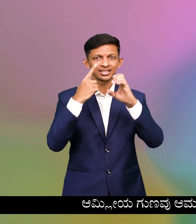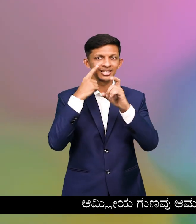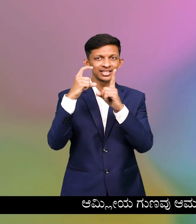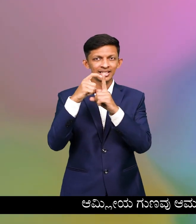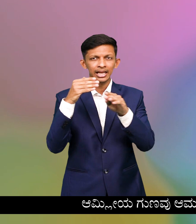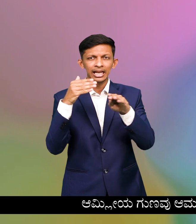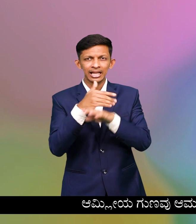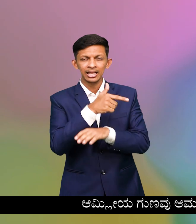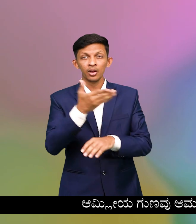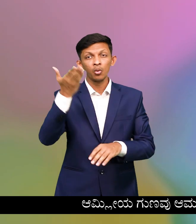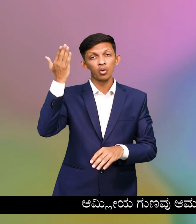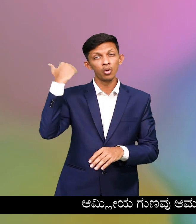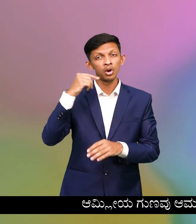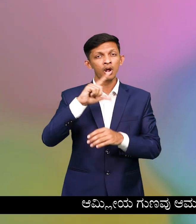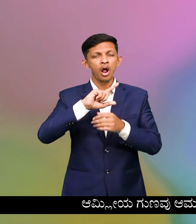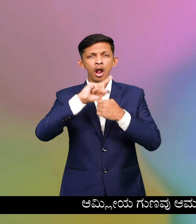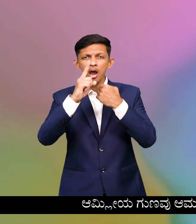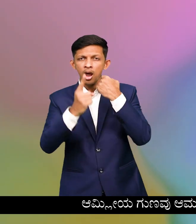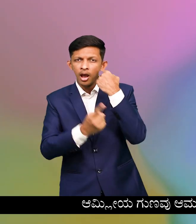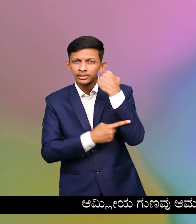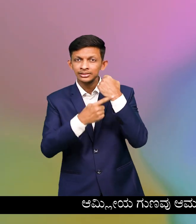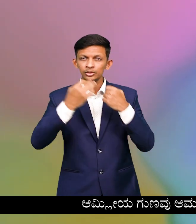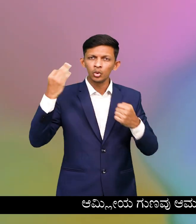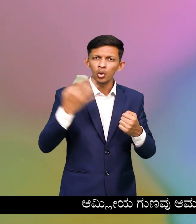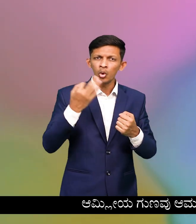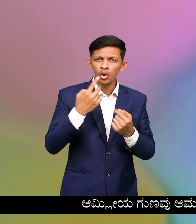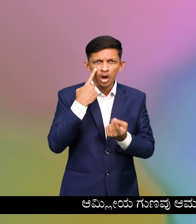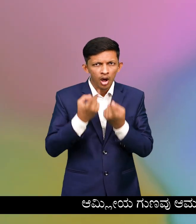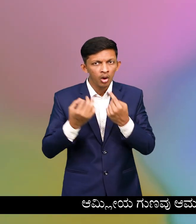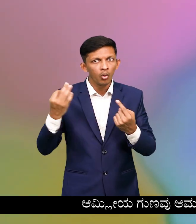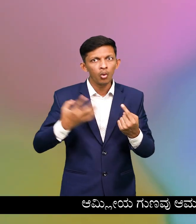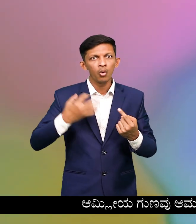ಗುಣವು ಆಮ್ಲಜನಕಕ್ಕೆ ಸಂಬಂಧಿಸಿಲ್ಲ ಎಂದು ನಂತರ ಕಂಡುಹಿಡಿಯಲಾಯಿತು.